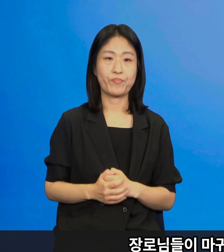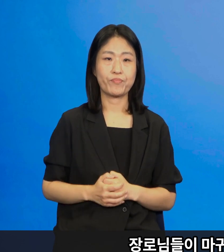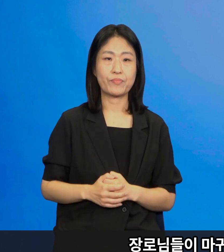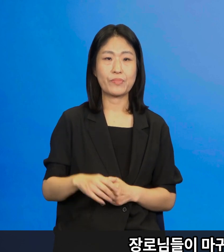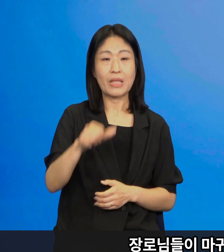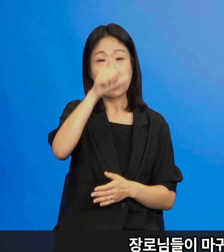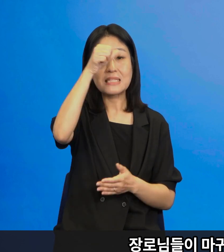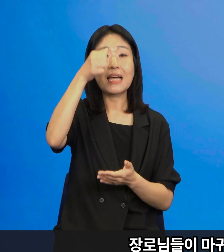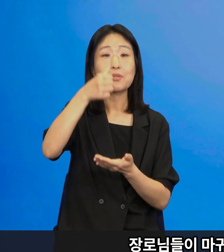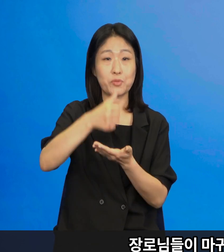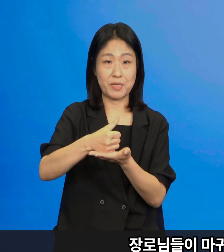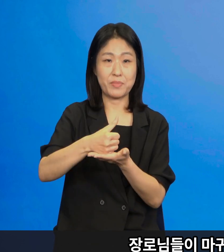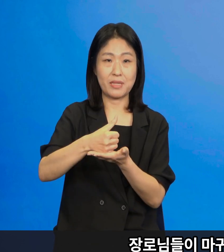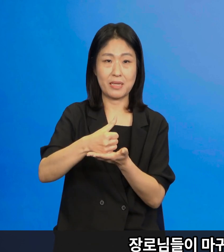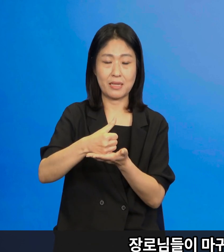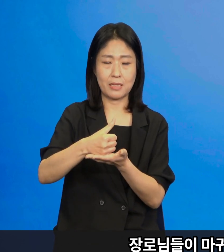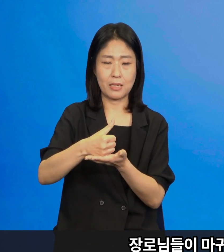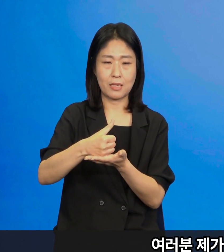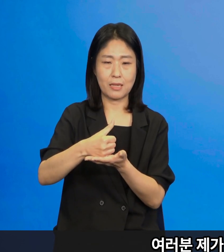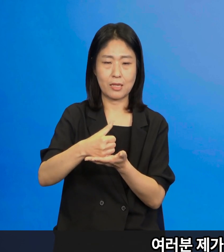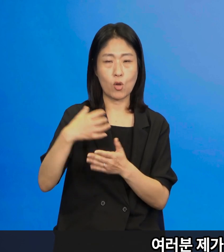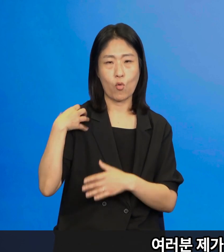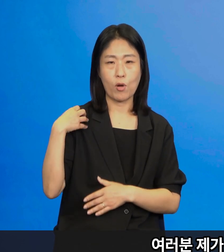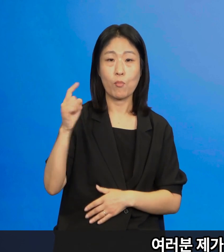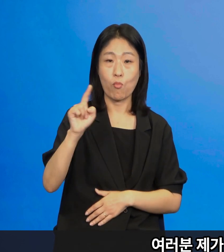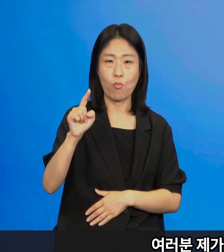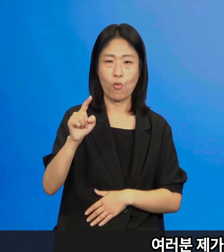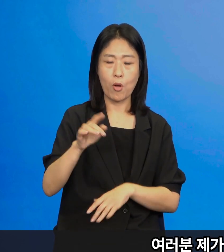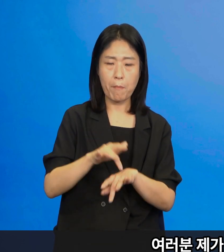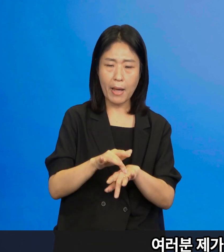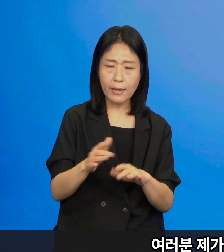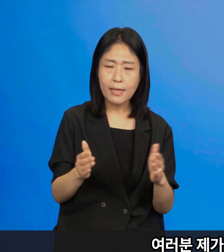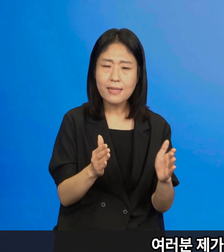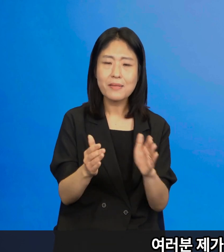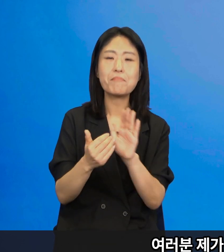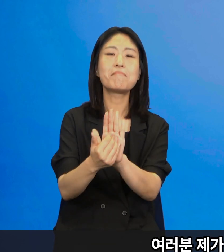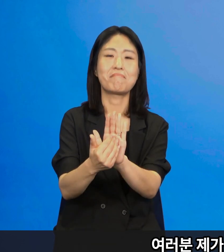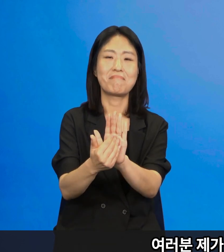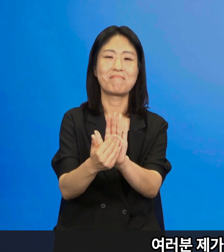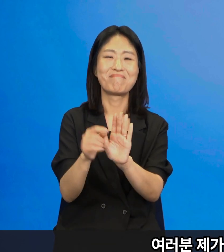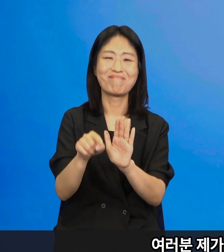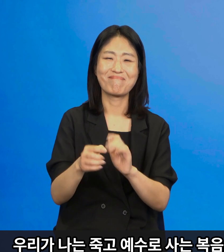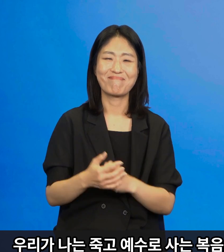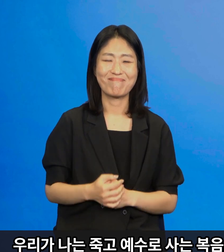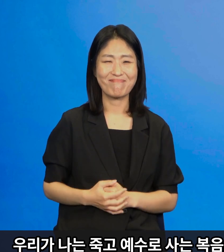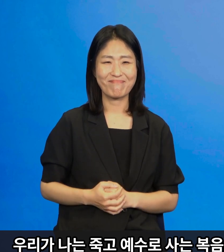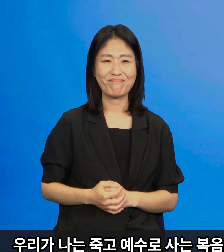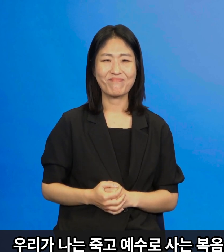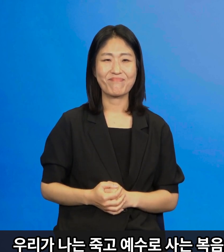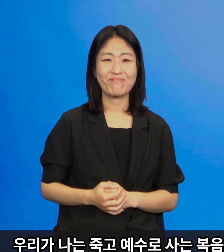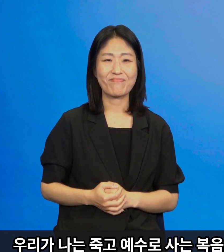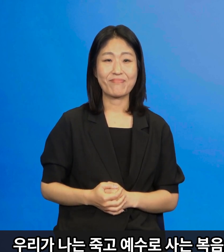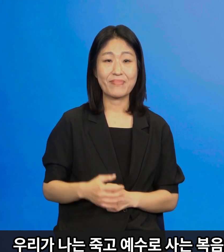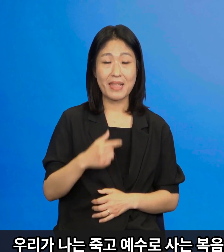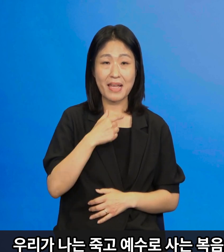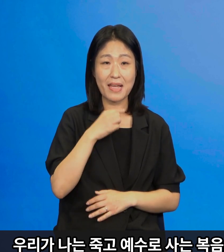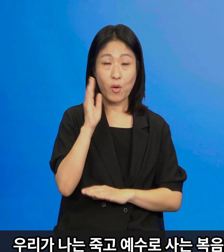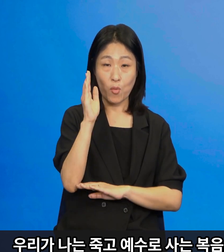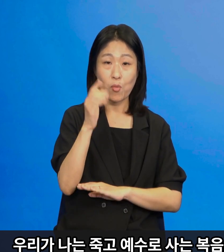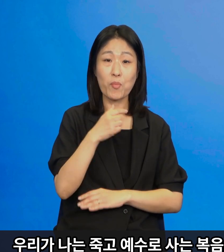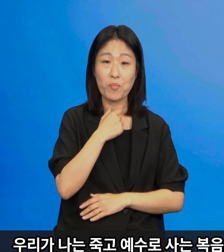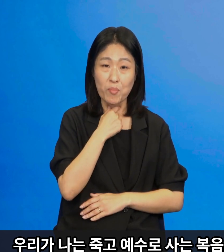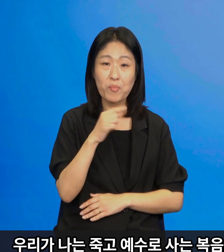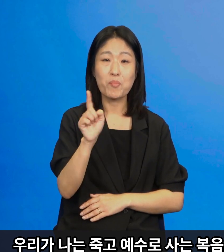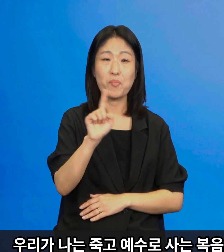장로님들이 마귀의 길을 막는 겁니다. 여러분, 제가 드리려는 말씀은 우리가 나는 죽고 예수로